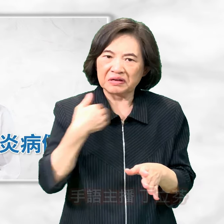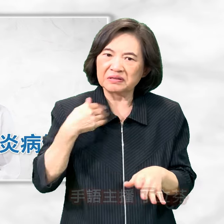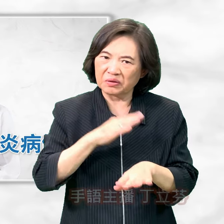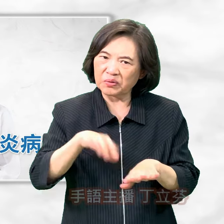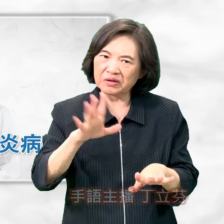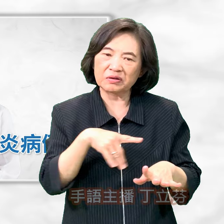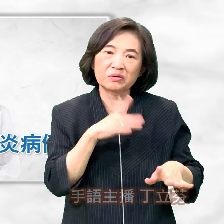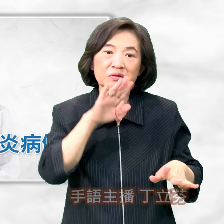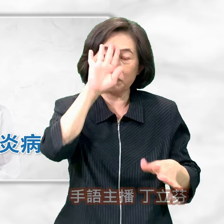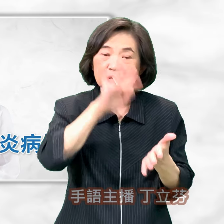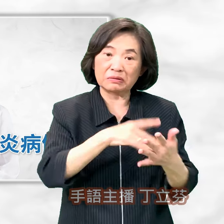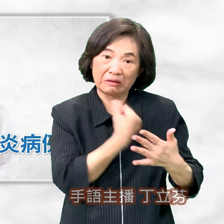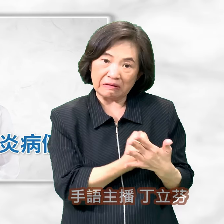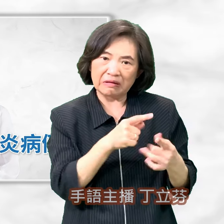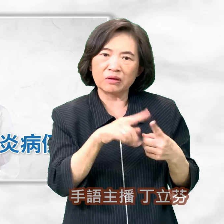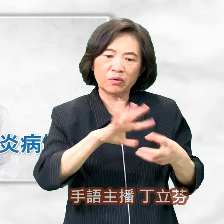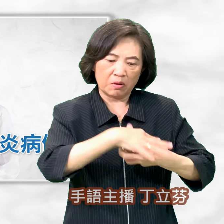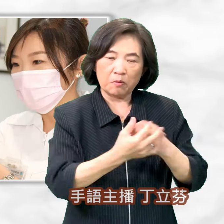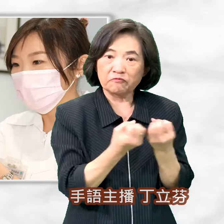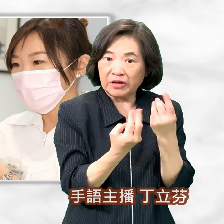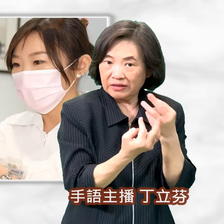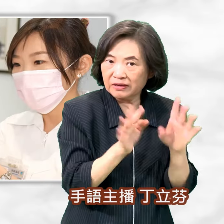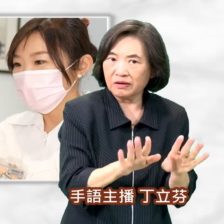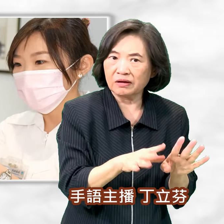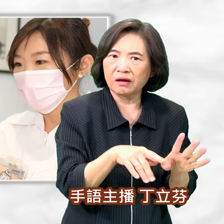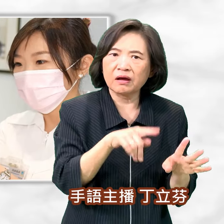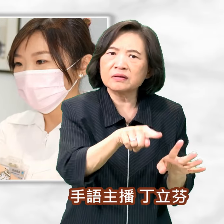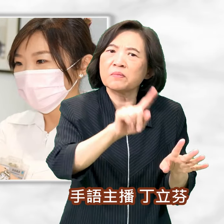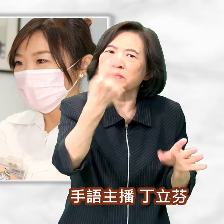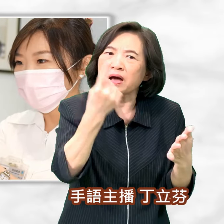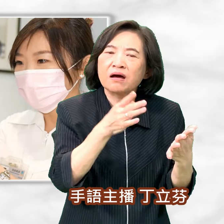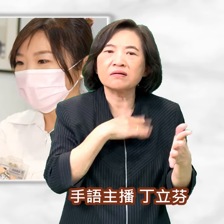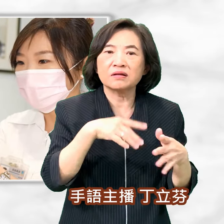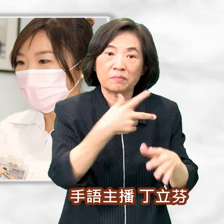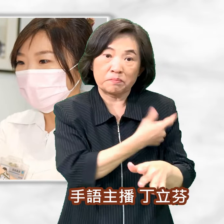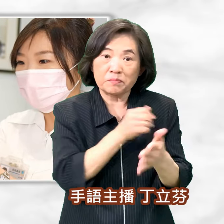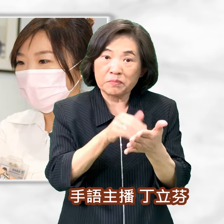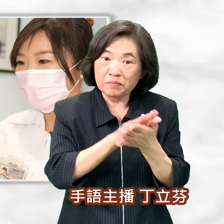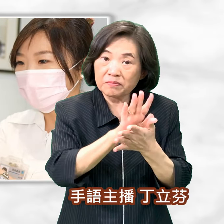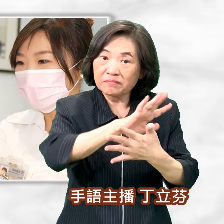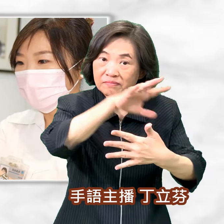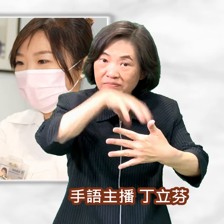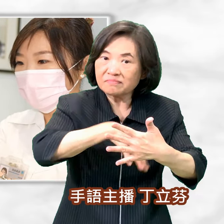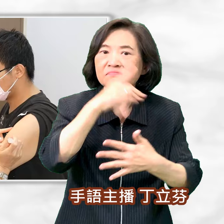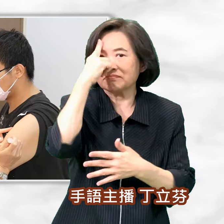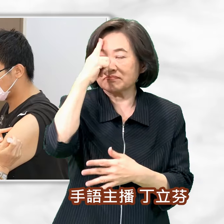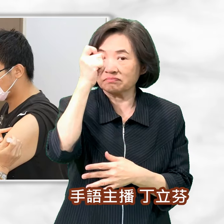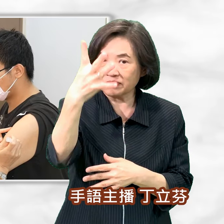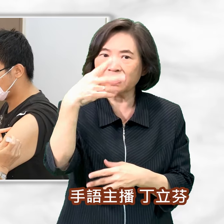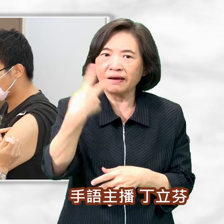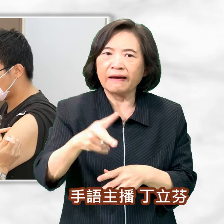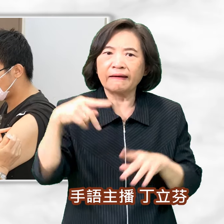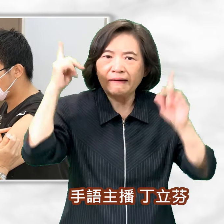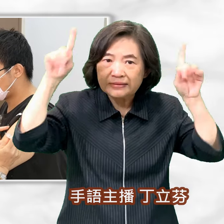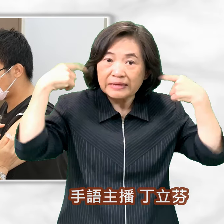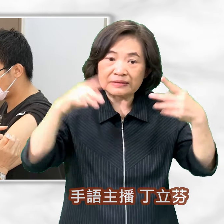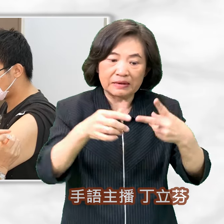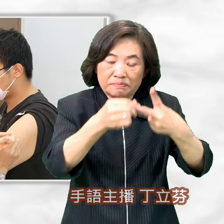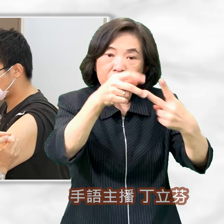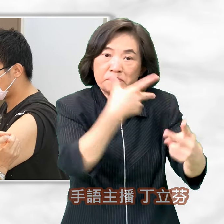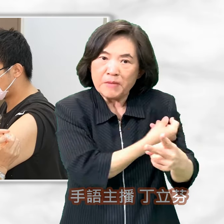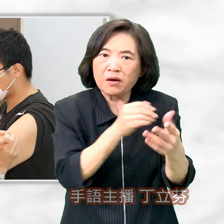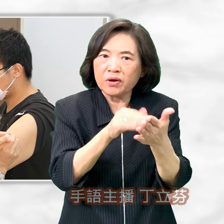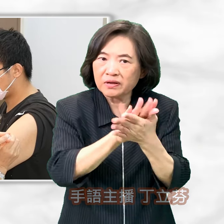见的心肌炎、脑性包膜症病例。有的病例主要是发生在注射之后12年之内，还长期发生在做体验门之